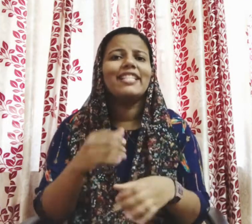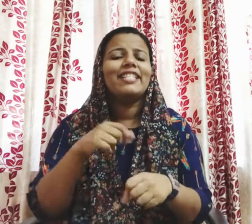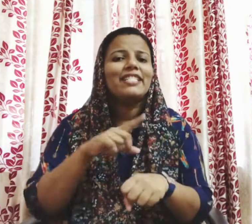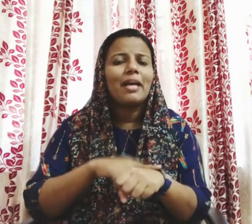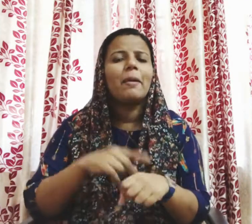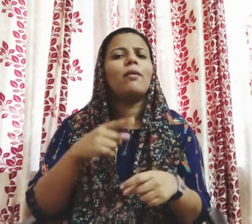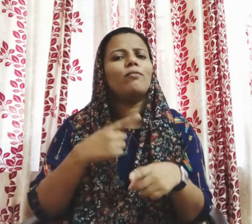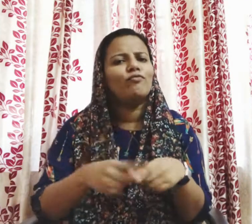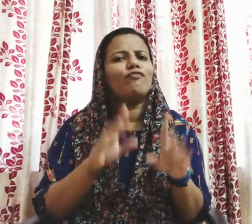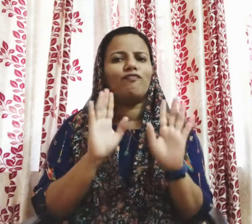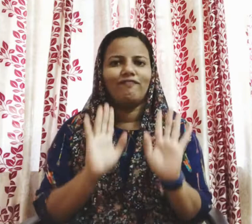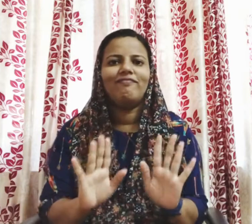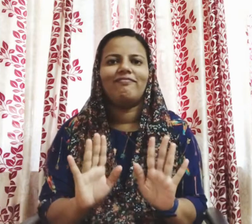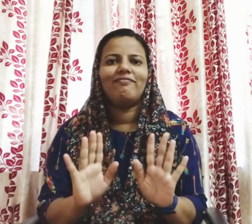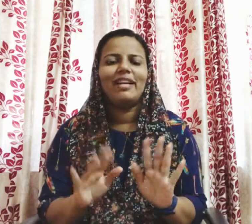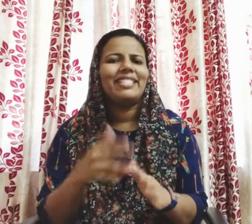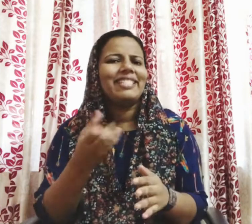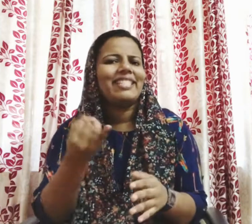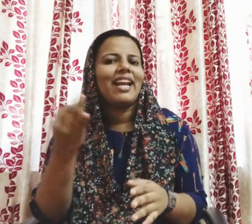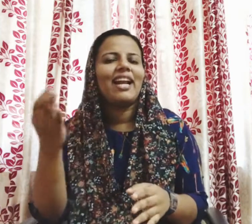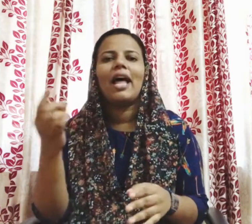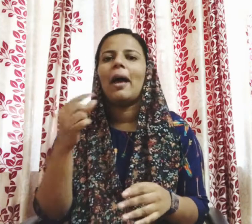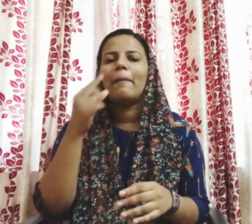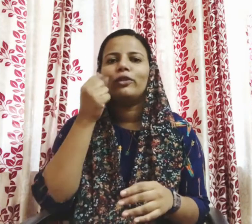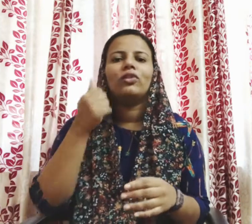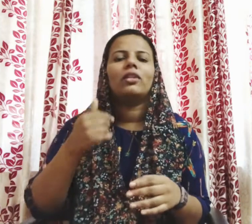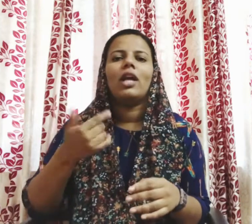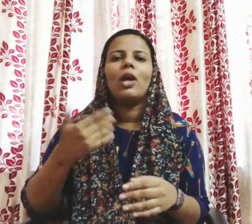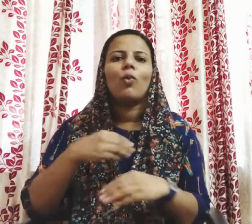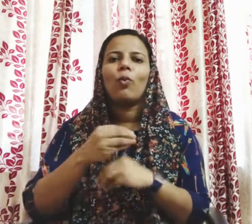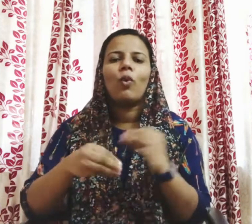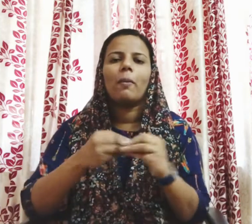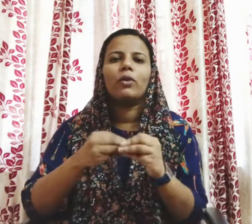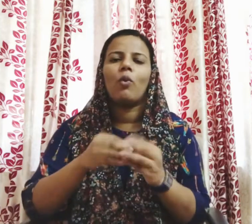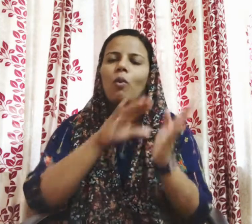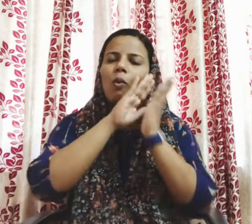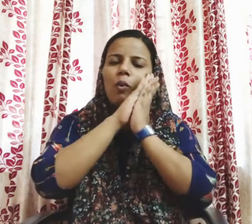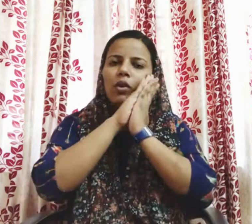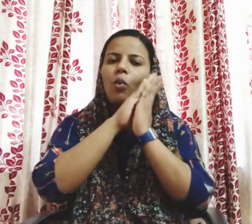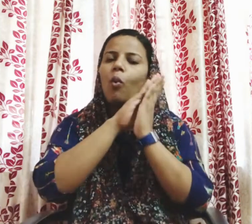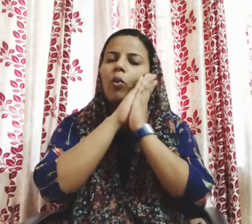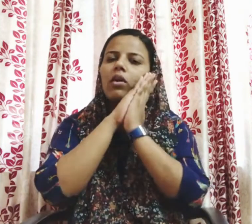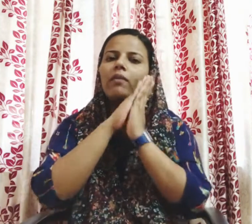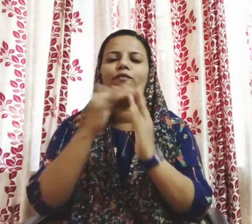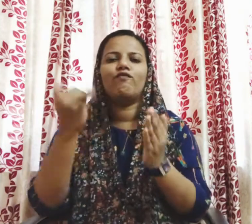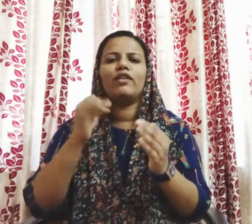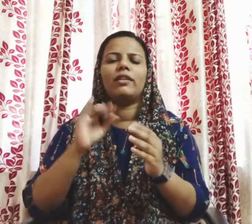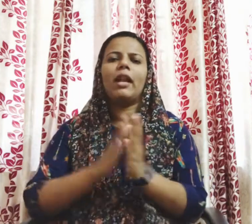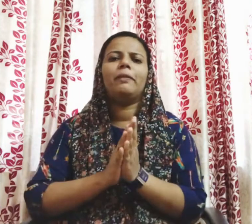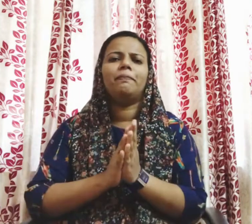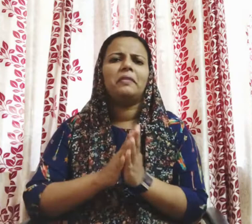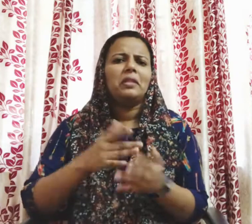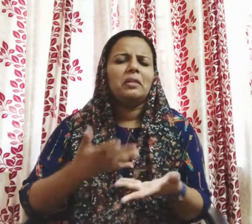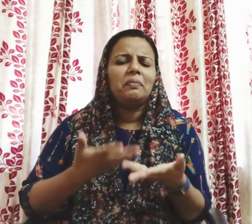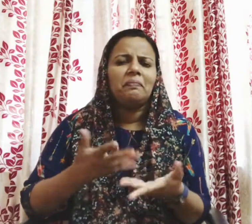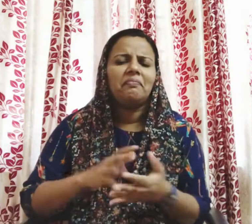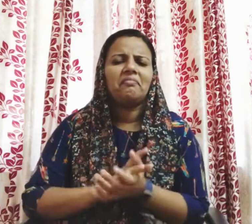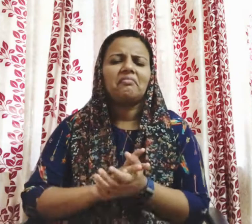സമയത്ത് കുടുംബത്തോടുകൂടെ ഇരിക്കണം. പിന്നെ ചിലരുടെ പ്രശ്നം എന്ന് പറഞ്ഞാൽ കിടന്നാൽ ഉറക്കം വരത്തില്ല. അവർ ഇങ്ങനെ വിചാരപ്പെടുകയാണ്,